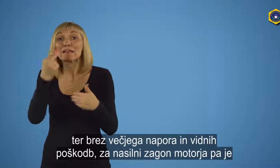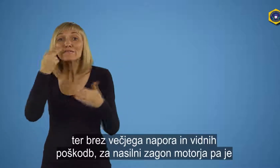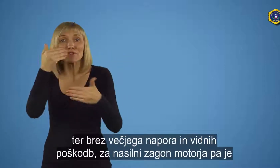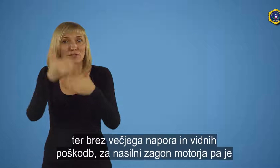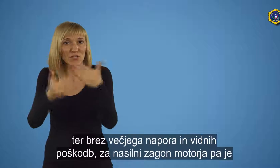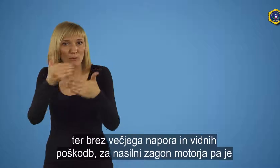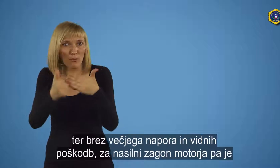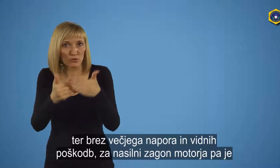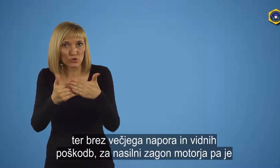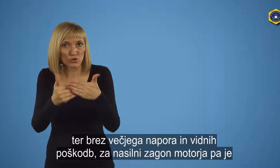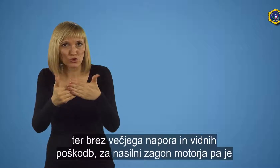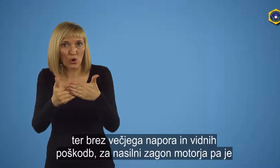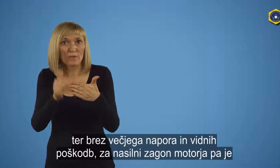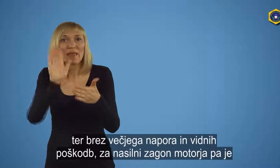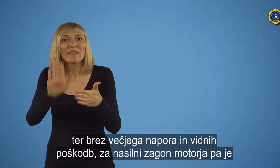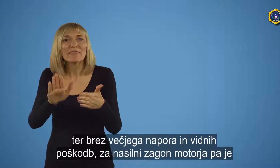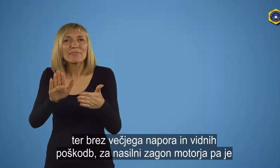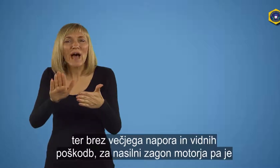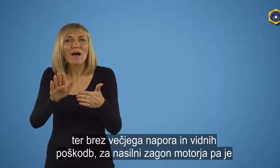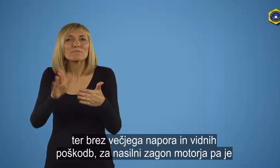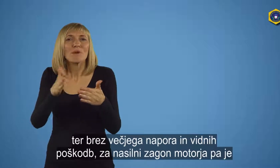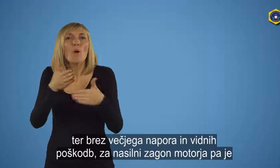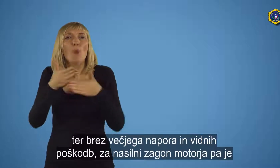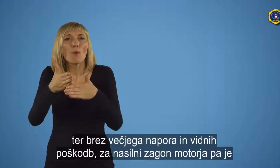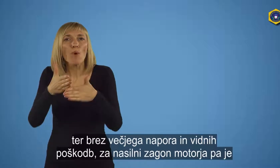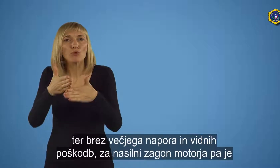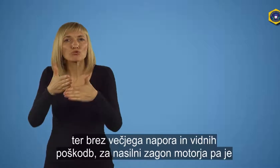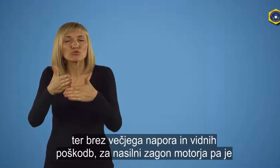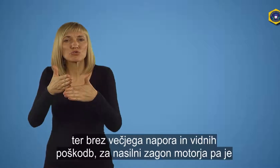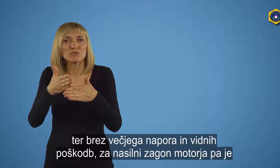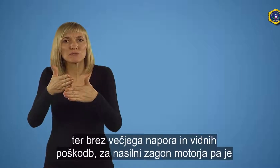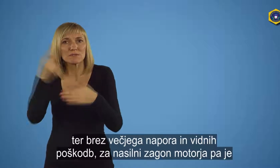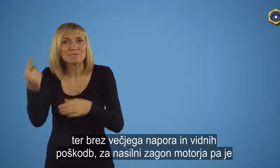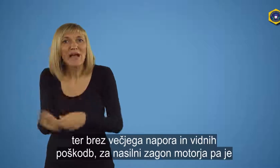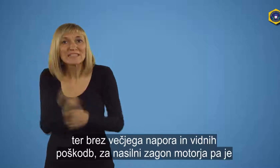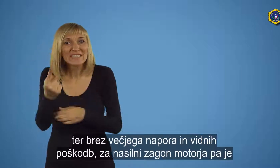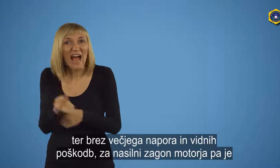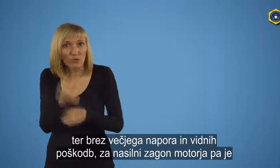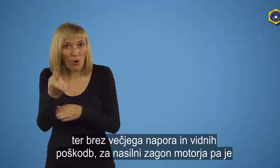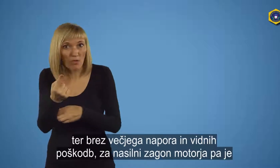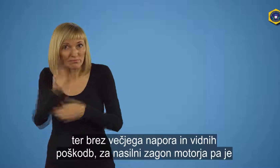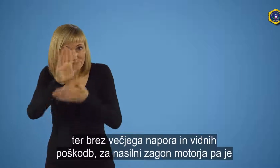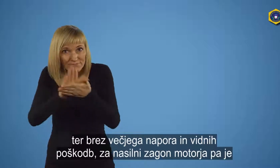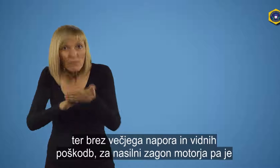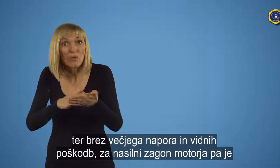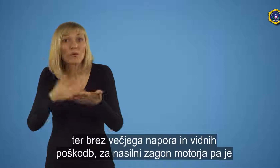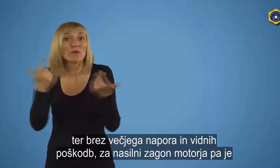zagon motorja pa je potrebno specialno elektronsko orodje.